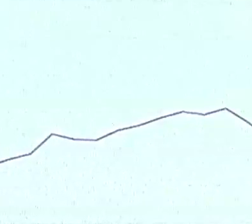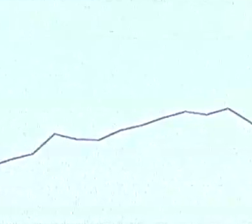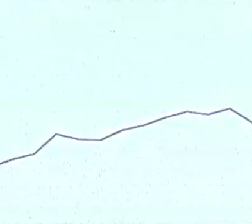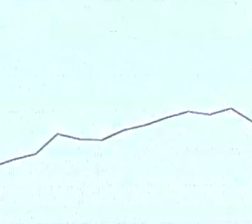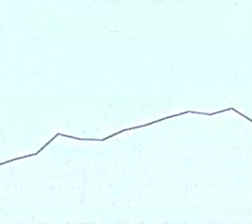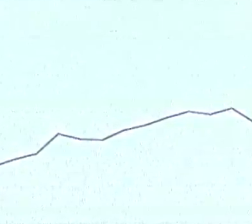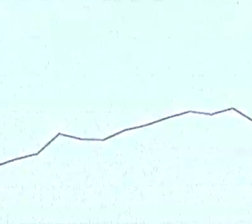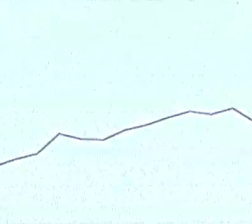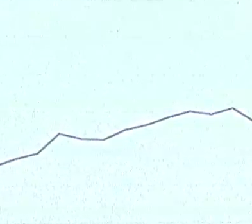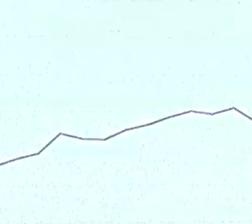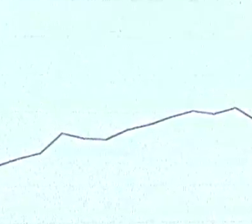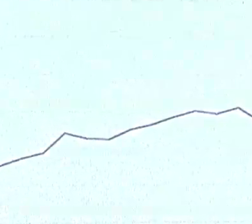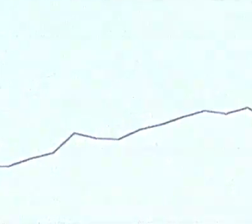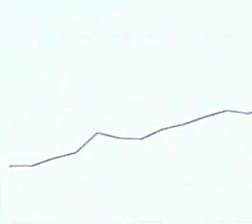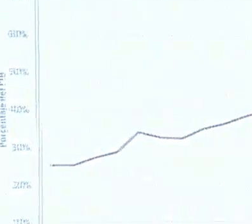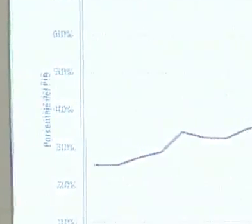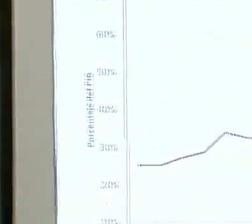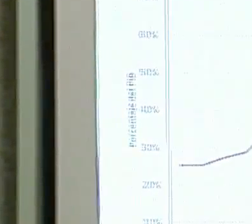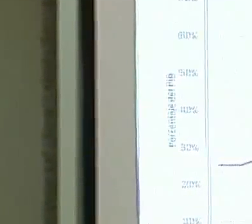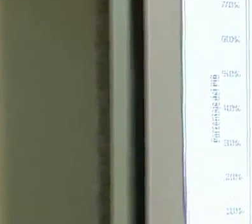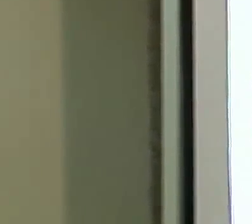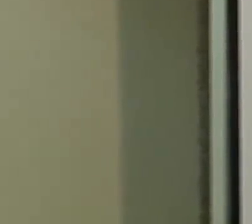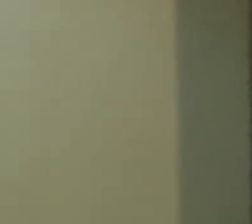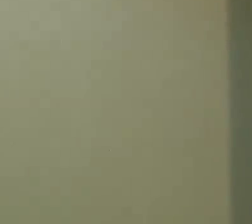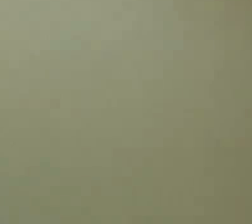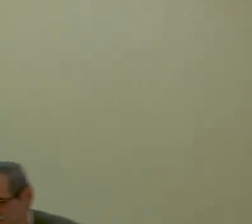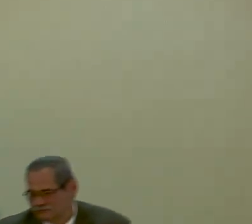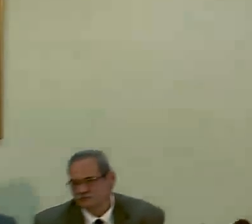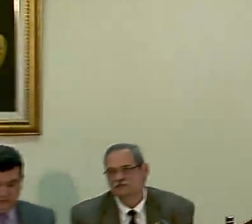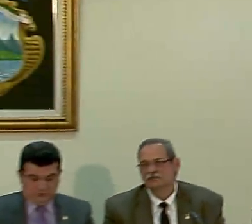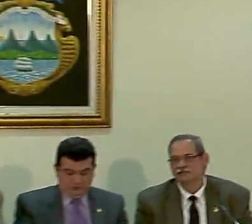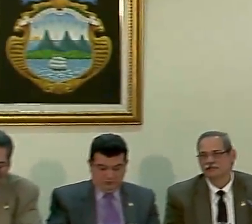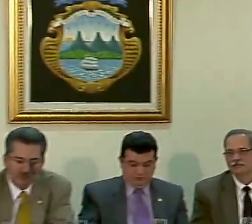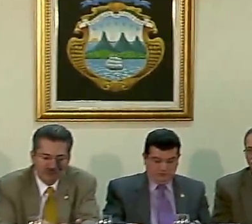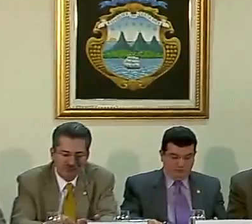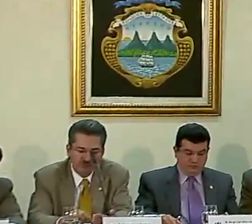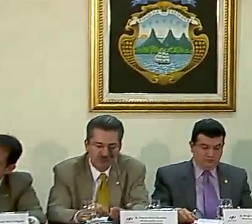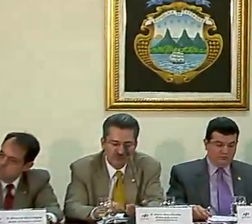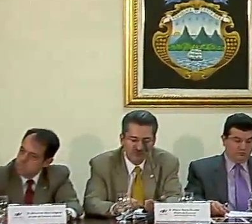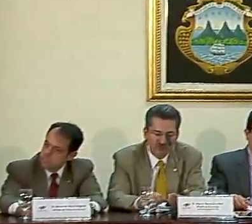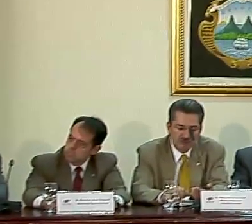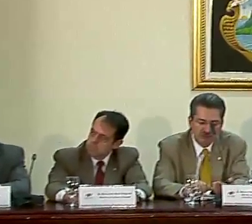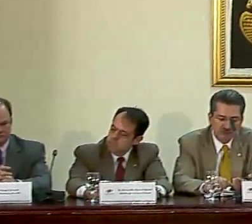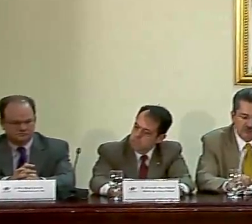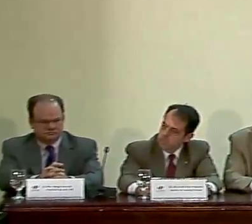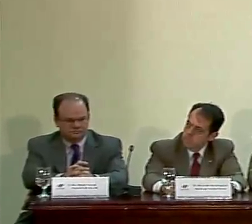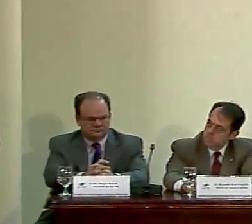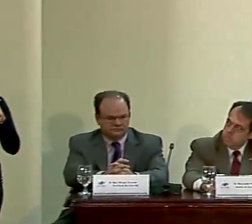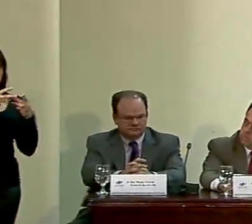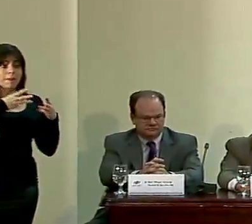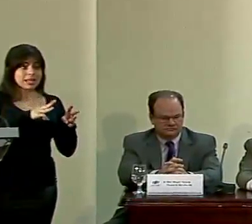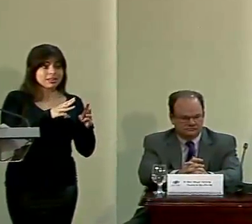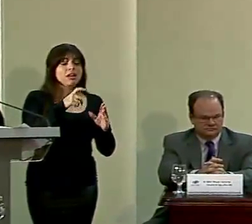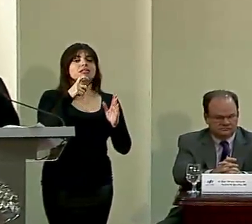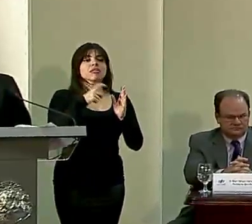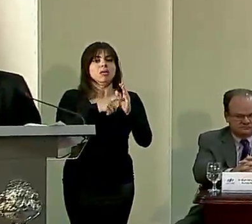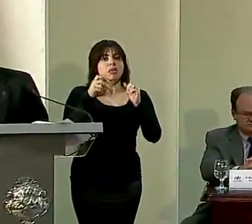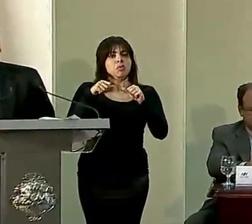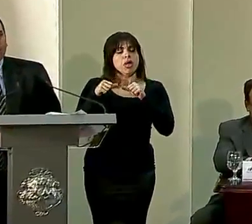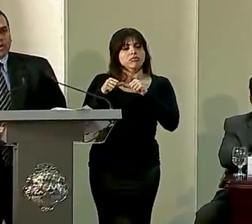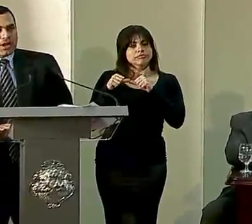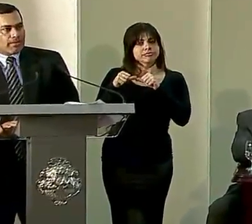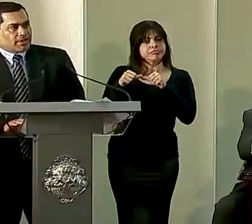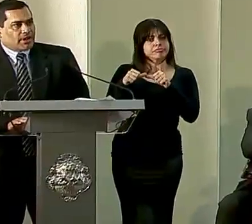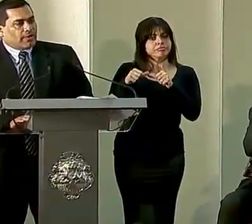dos mensajes aquí que nos deben llamar a la reflexión. El primero es que aún con medidas, el tema de la deuda se podría mantener ahí de